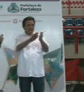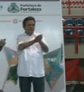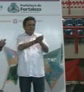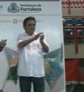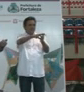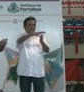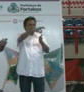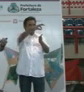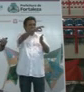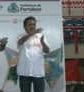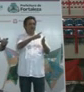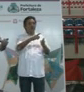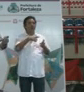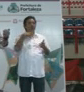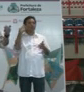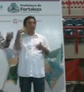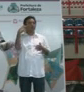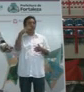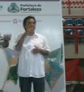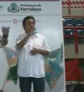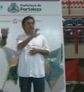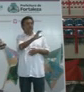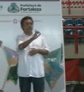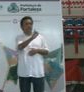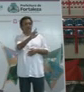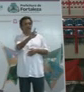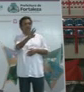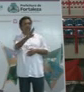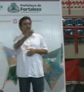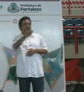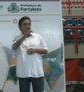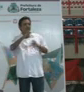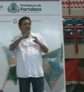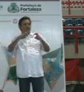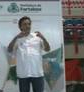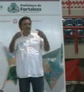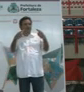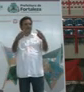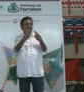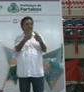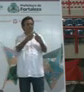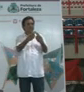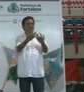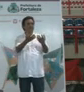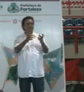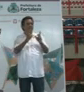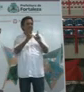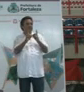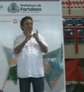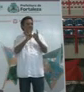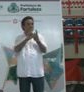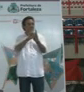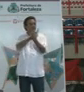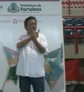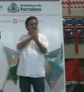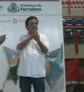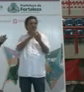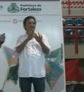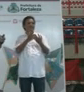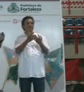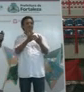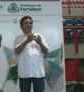anel, e qual era a música que vocês cantavam? Ciranda, cirandinha, como era? Vamos todos cirandar, vamos dar